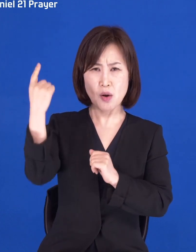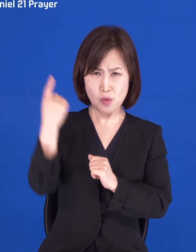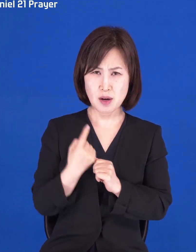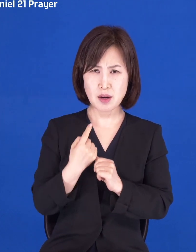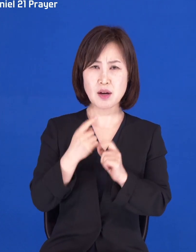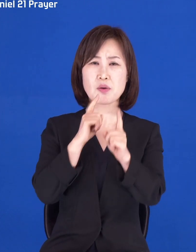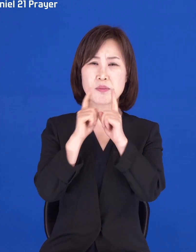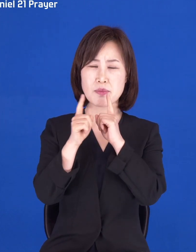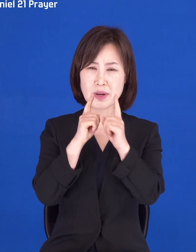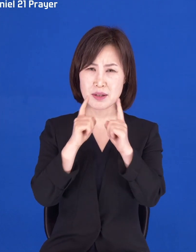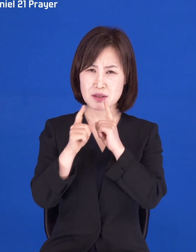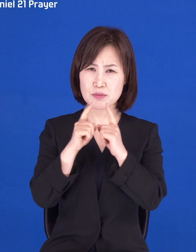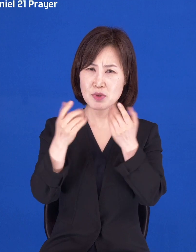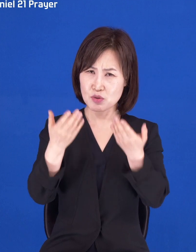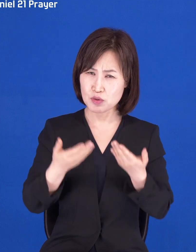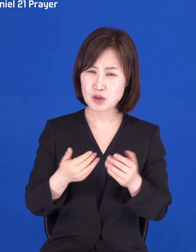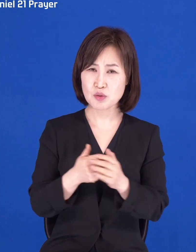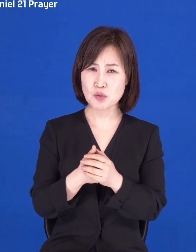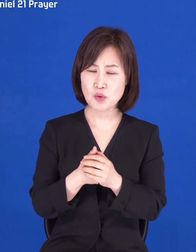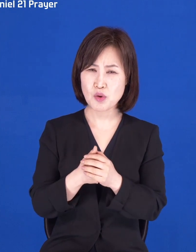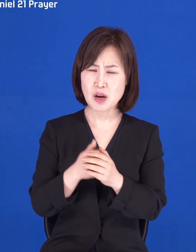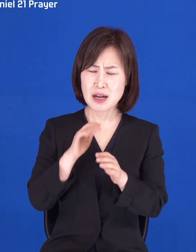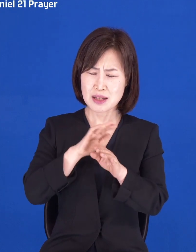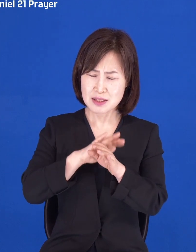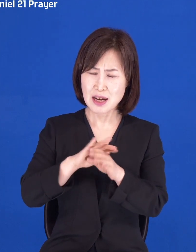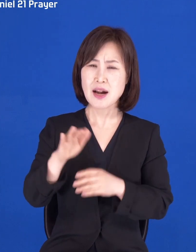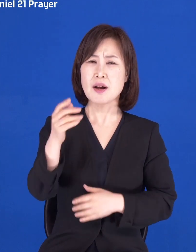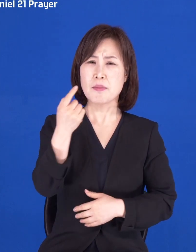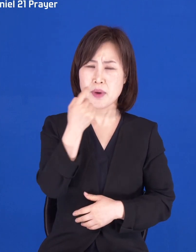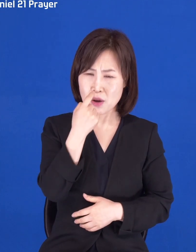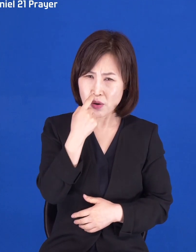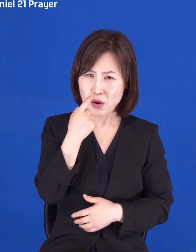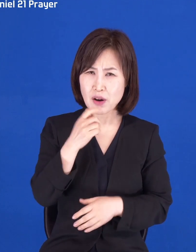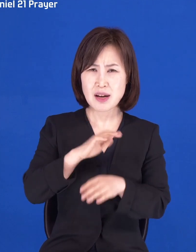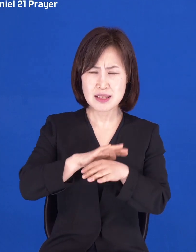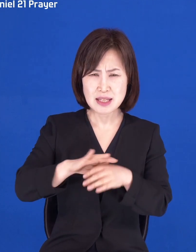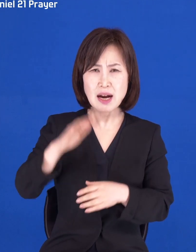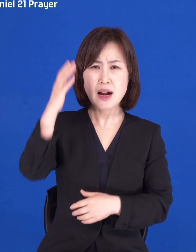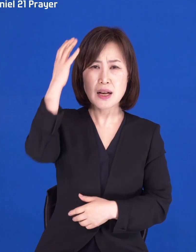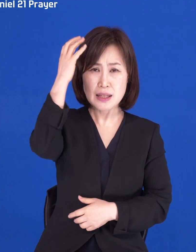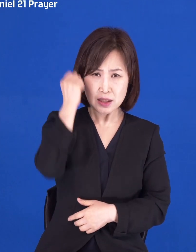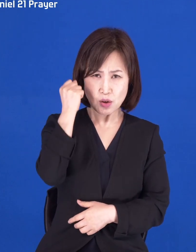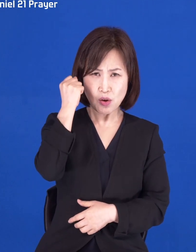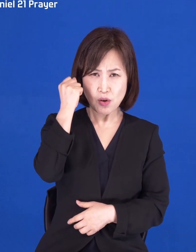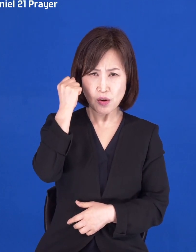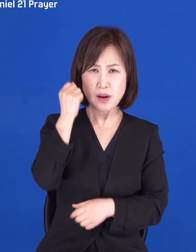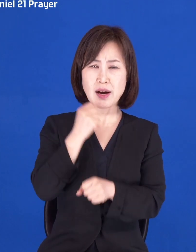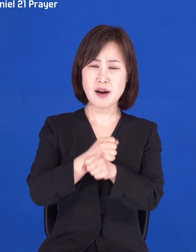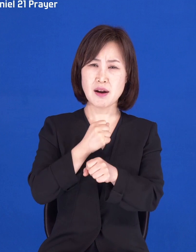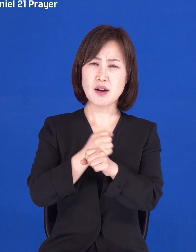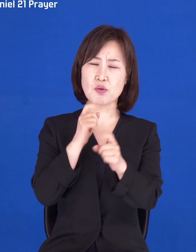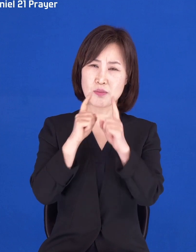하시면서 잘 봐두라고, 잘 기억해두라고 말씀하셨습니다.